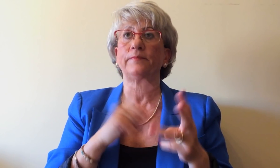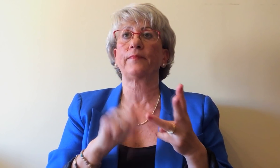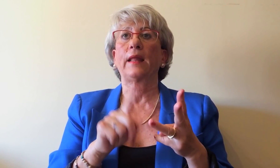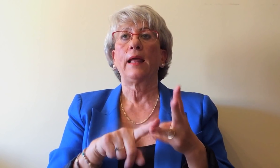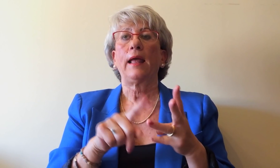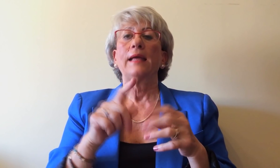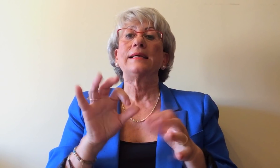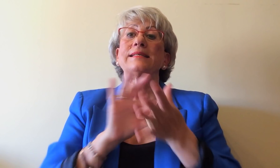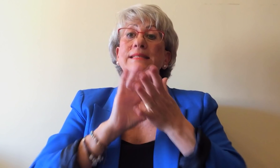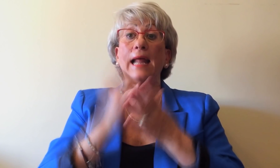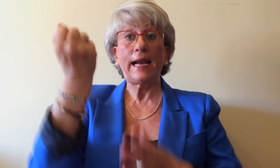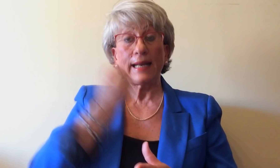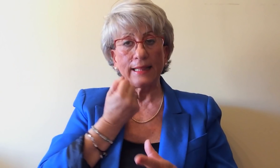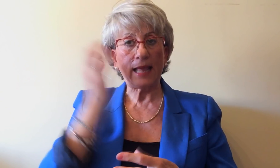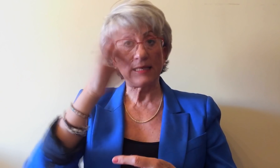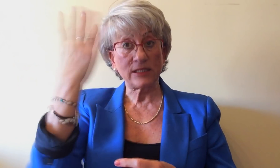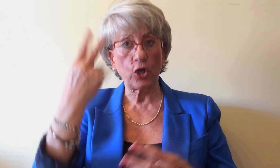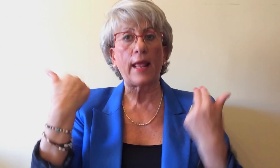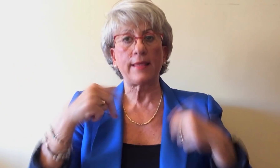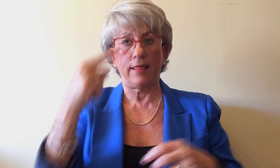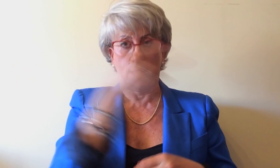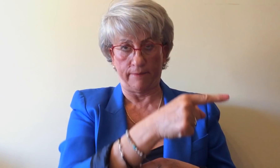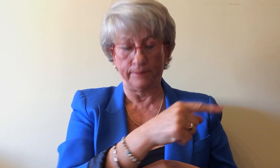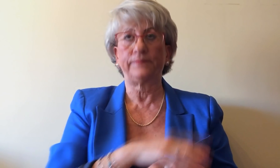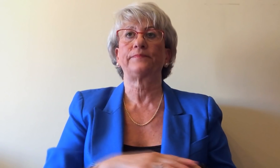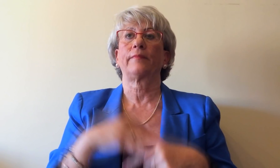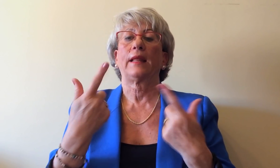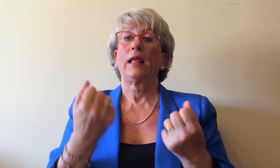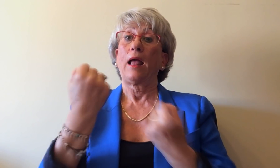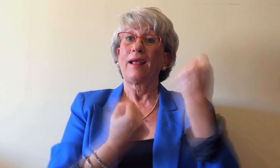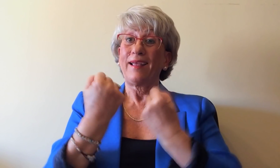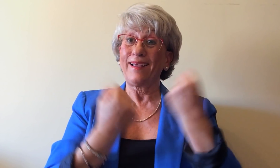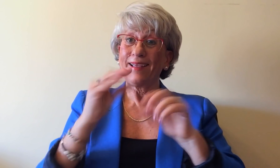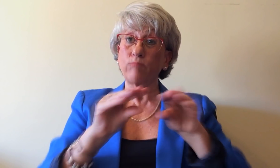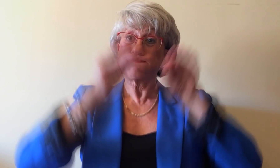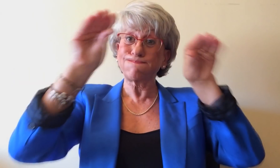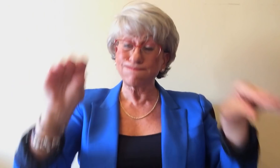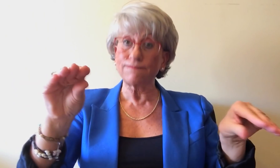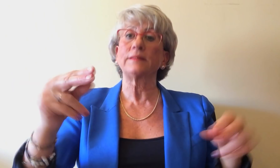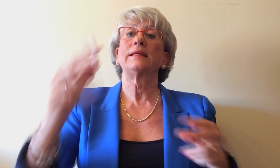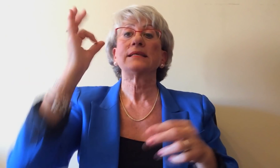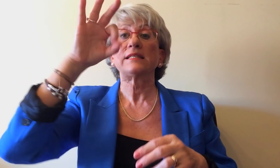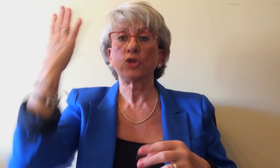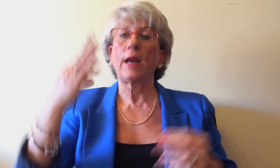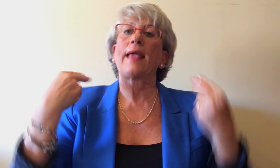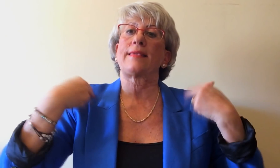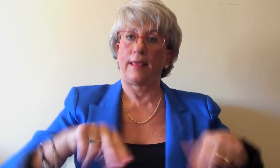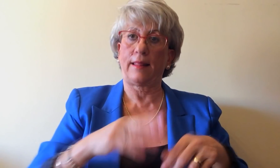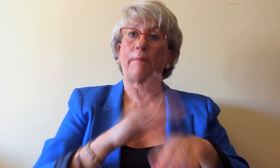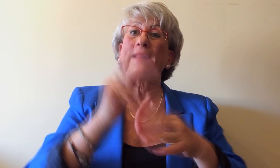També el servei de renta amb intèrprets a Girona. Disposàvem de dos cotxes d'empresa, un a Girona